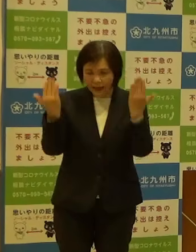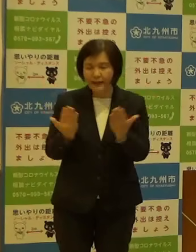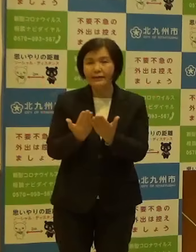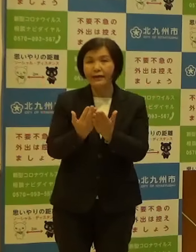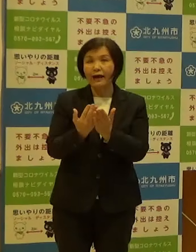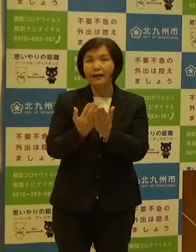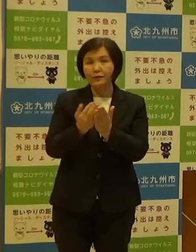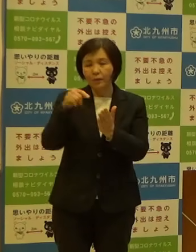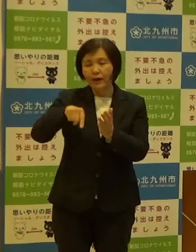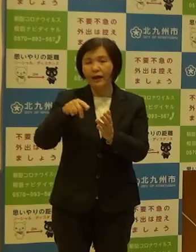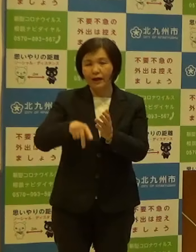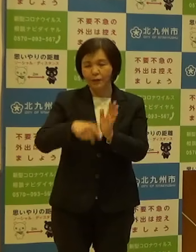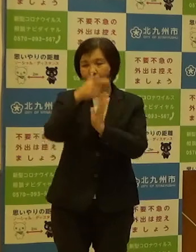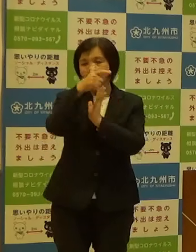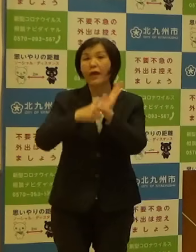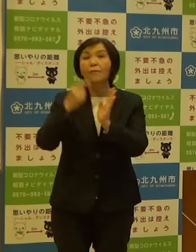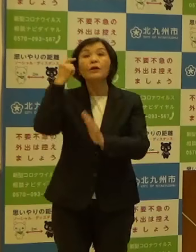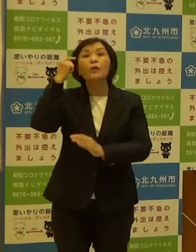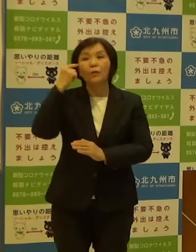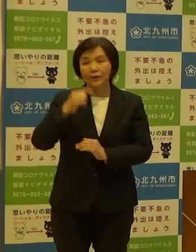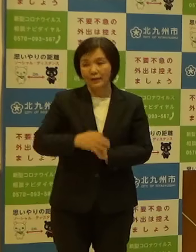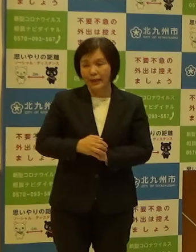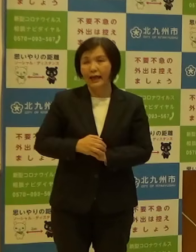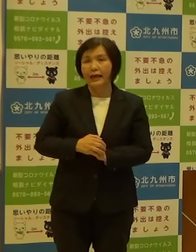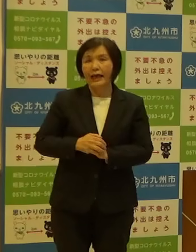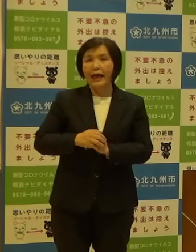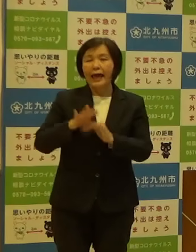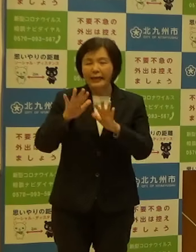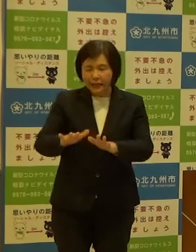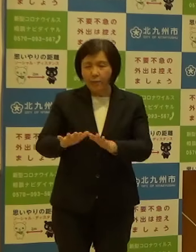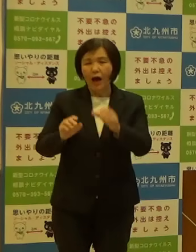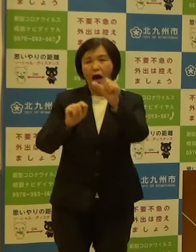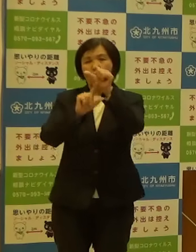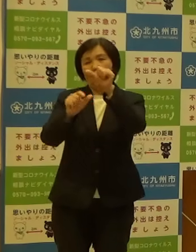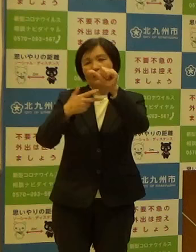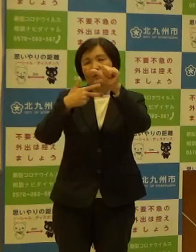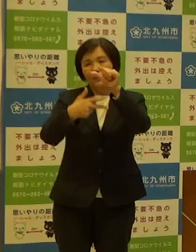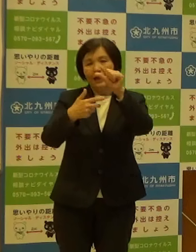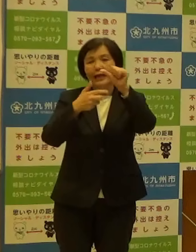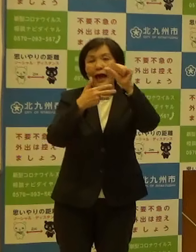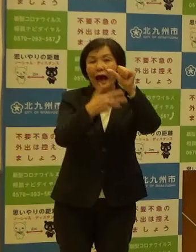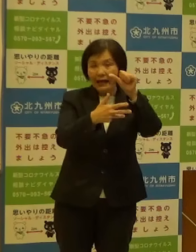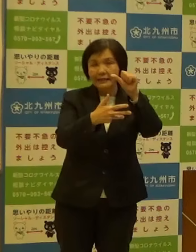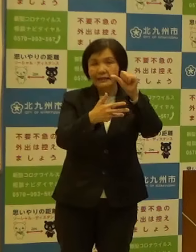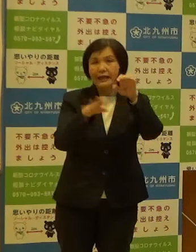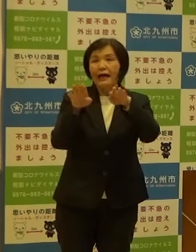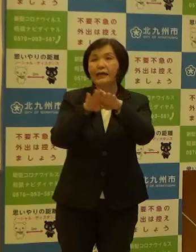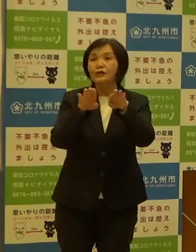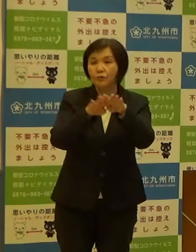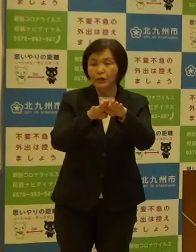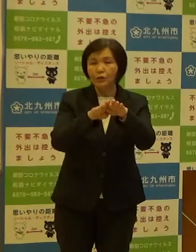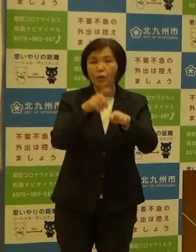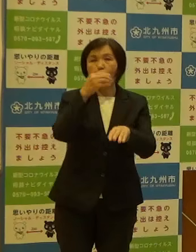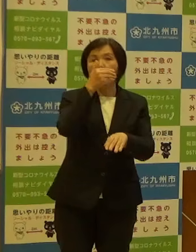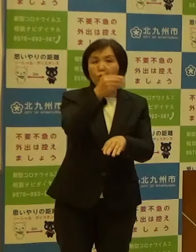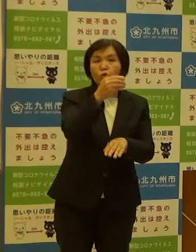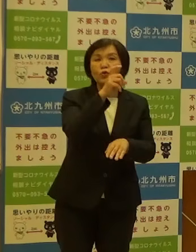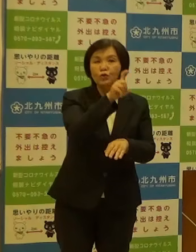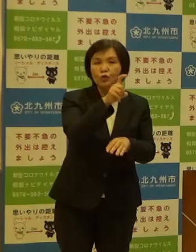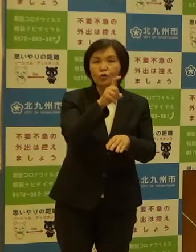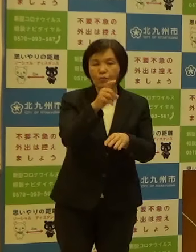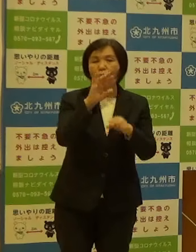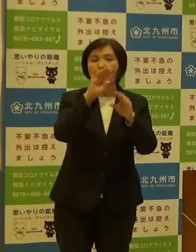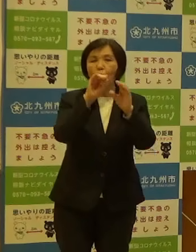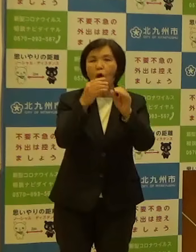であるということであります。まずは7、8が休みになると9、10、同日まで休みになります。その間